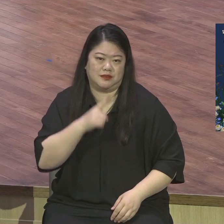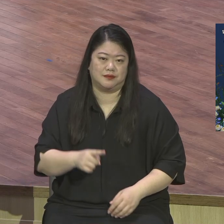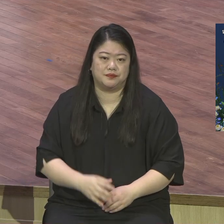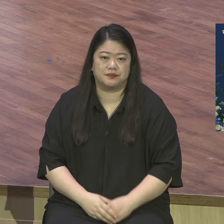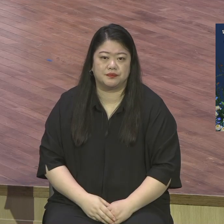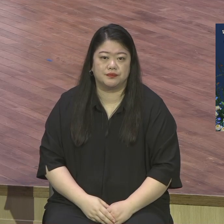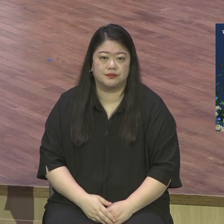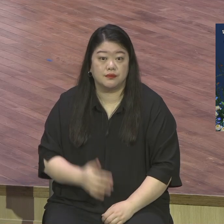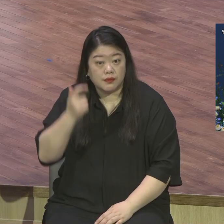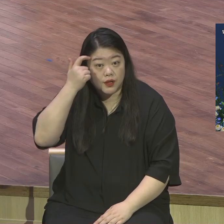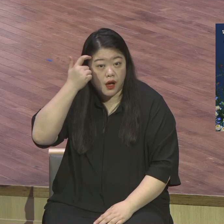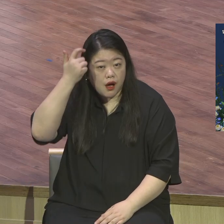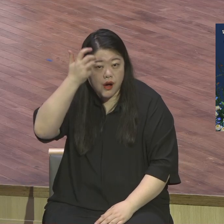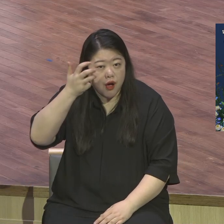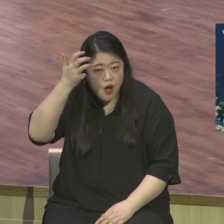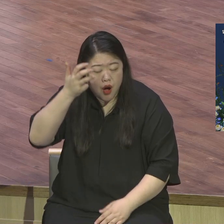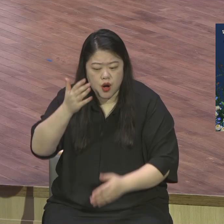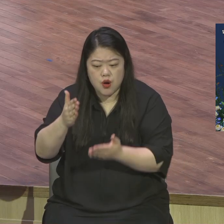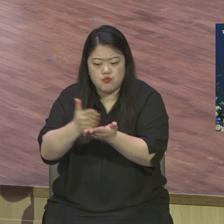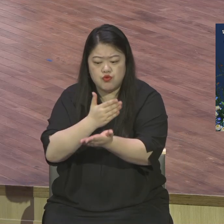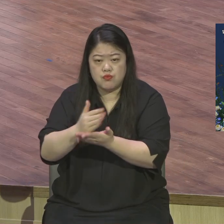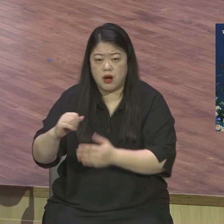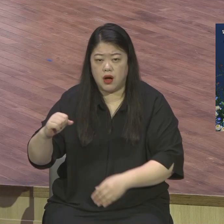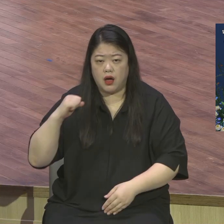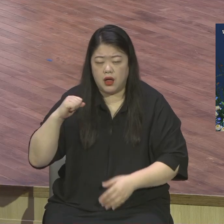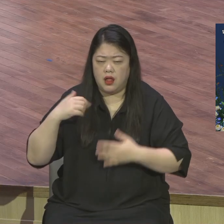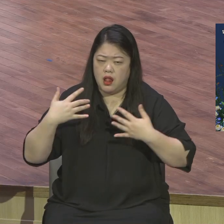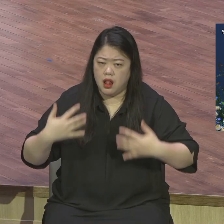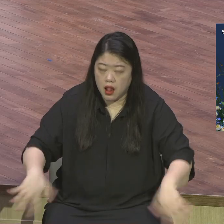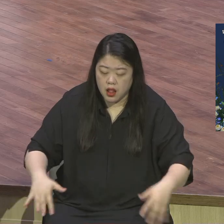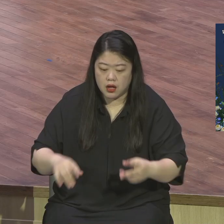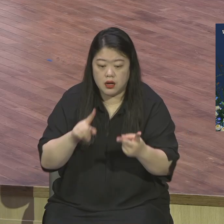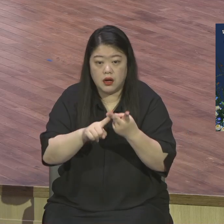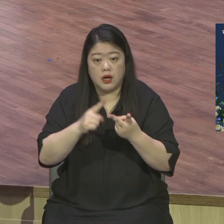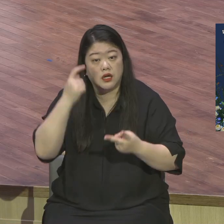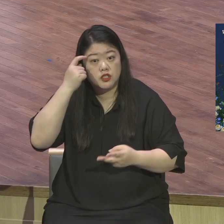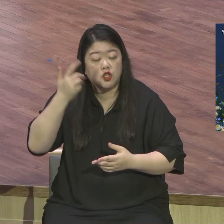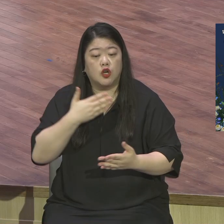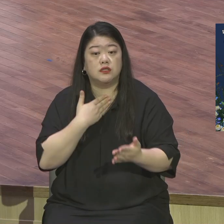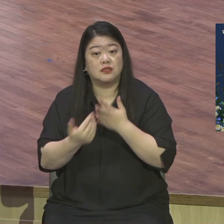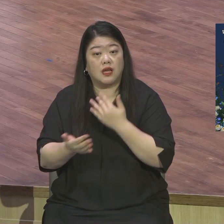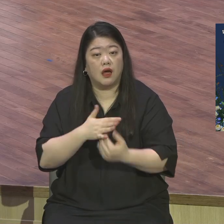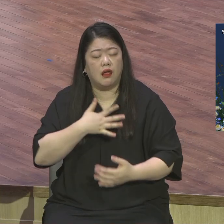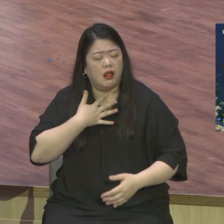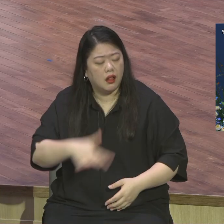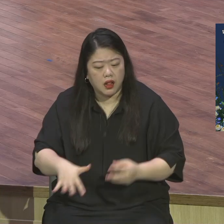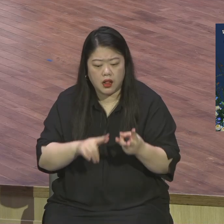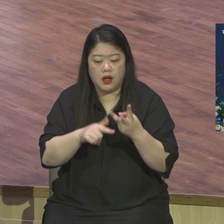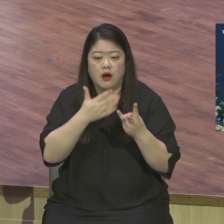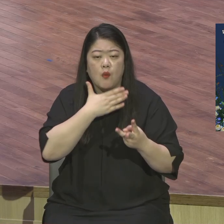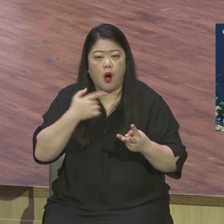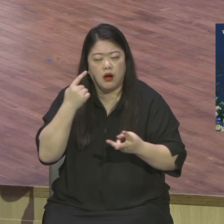지식이 없으면 영적인 자기가 복음 속에 체험이 없으면 다 미역당한다는 것입니다.